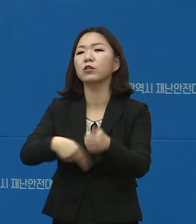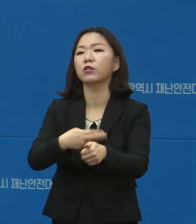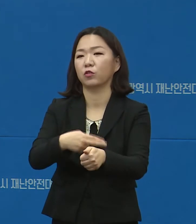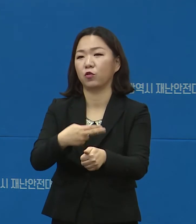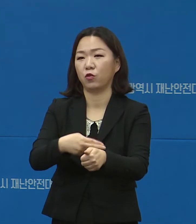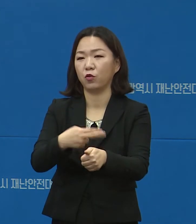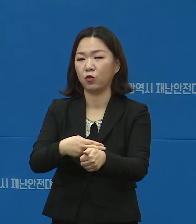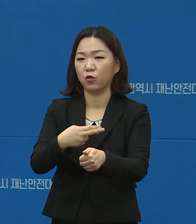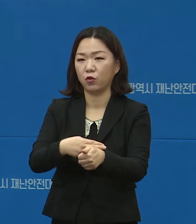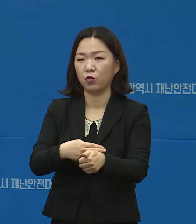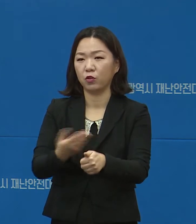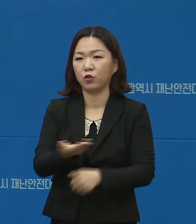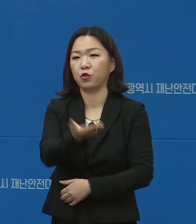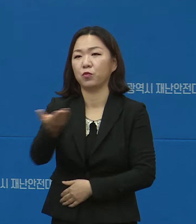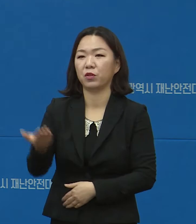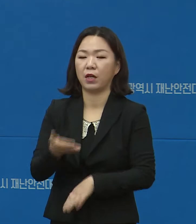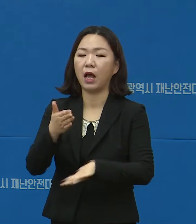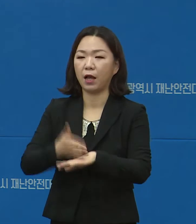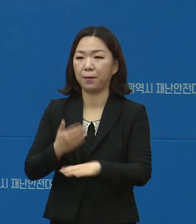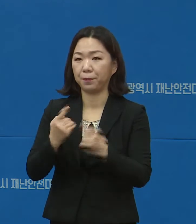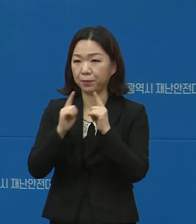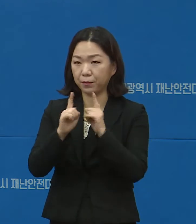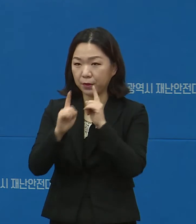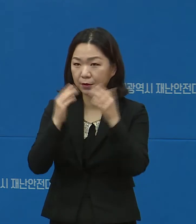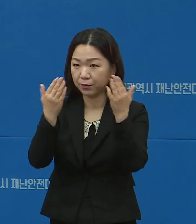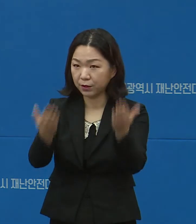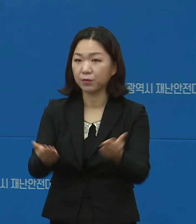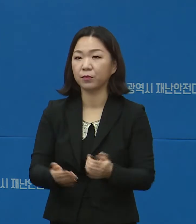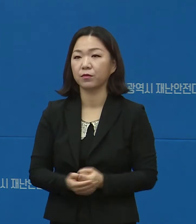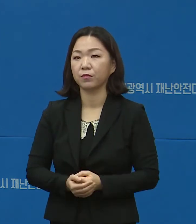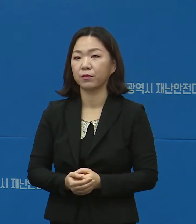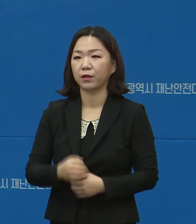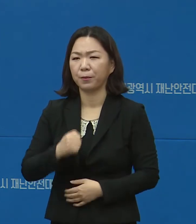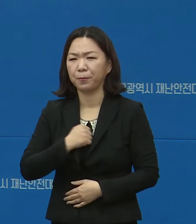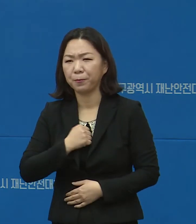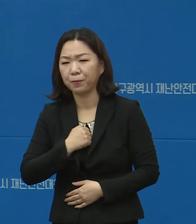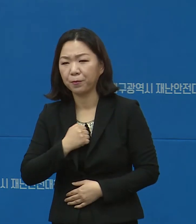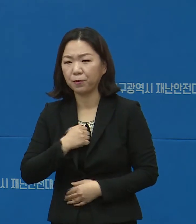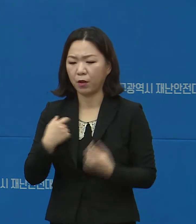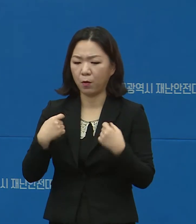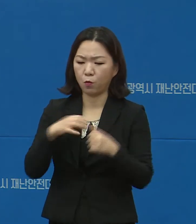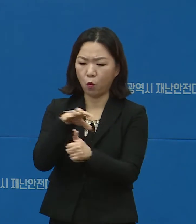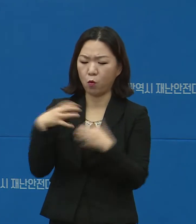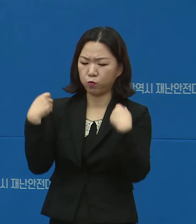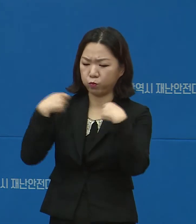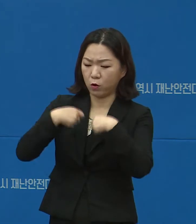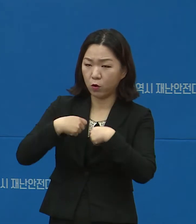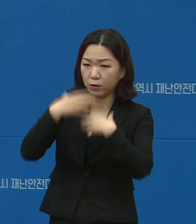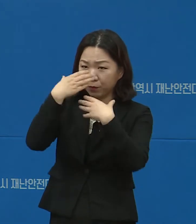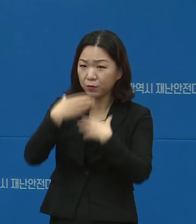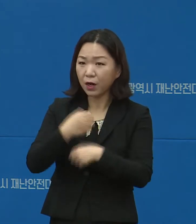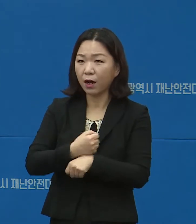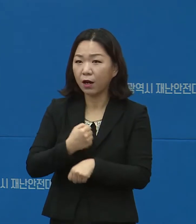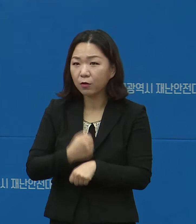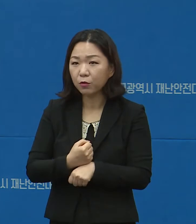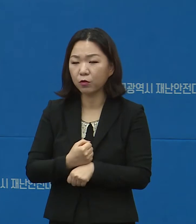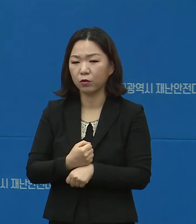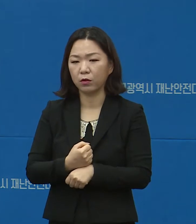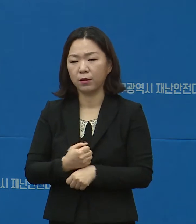여러분께 깊이 감사의 인사를 드립니다. 답답한 방호복을 입고 고단한 몸을